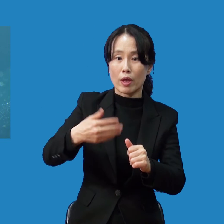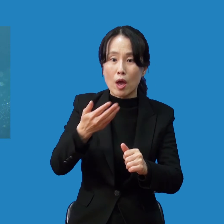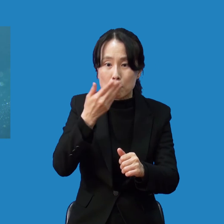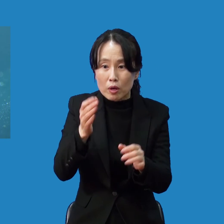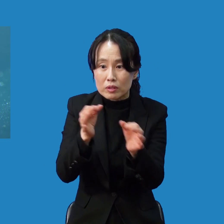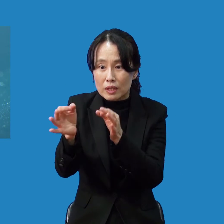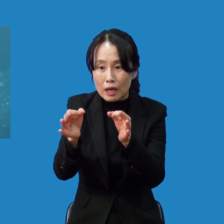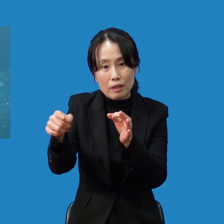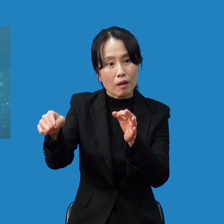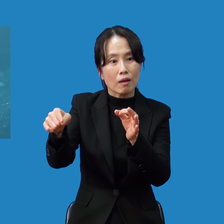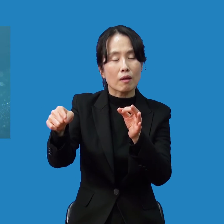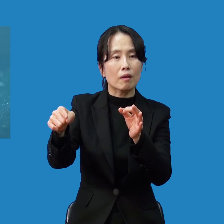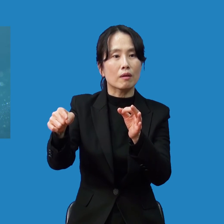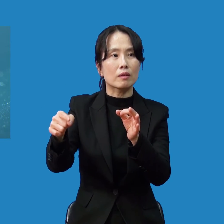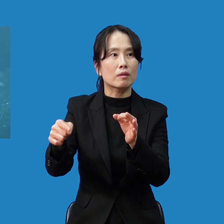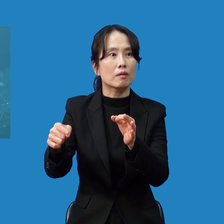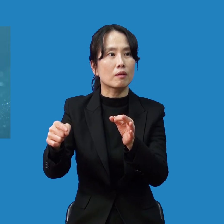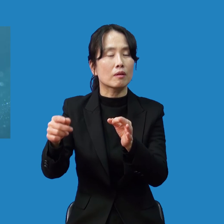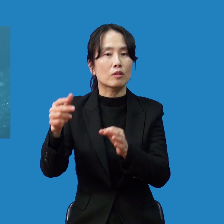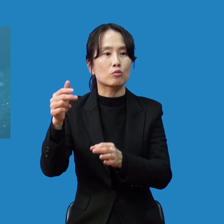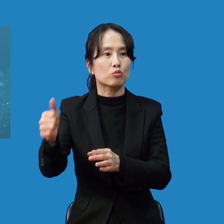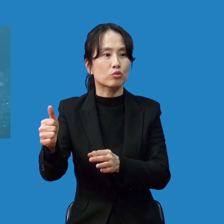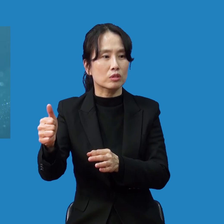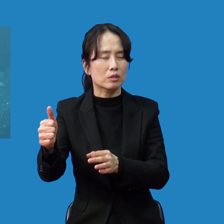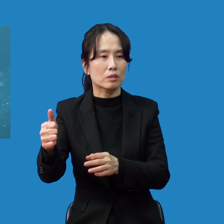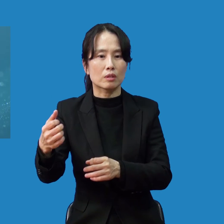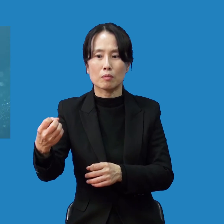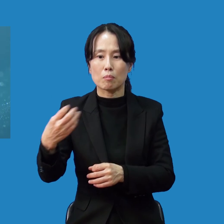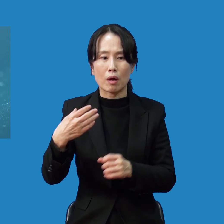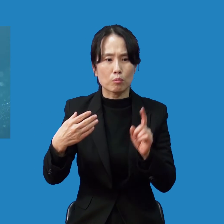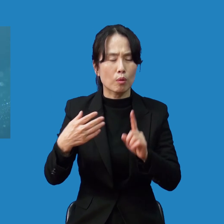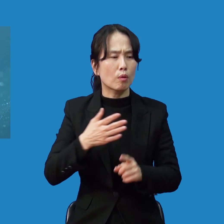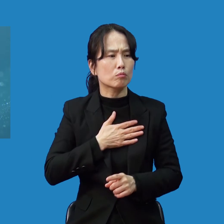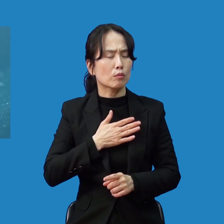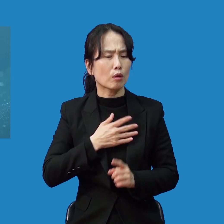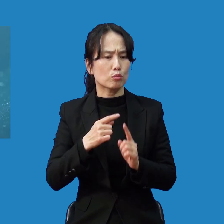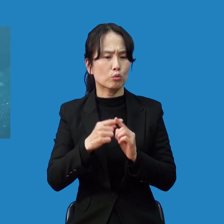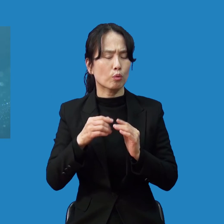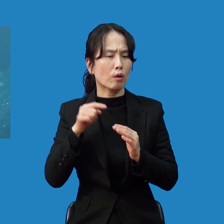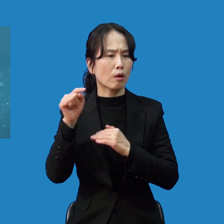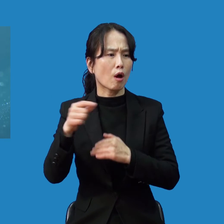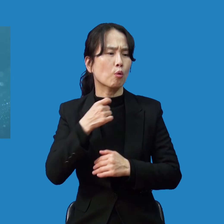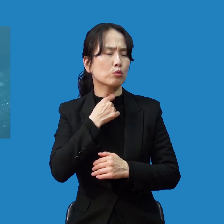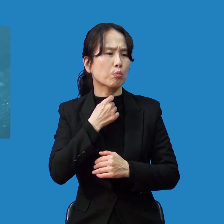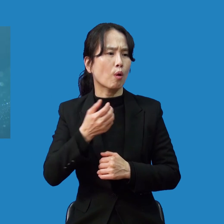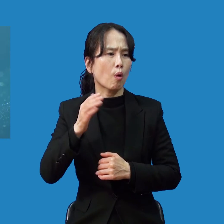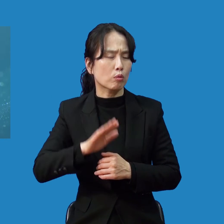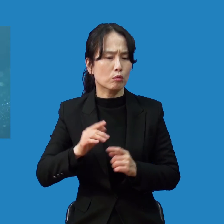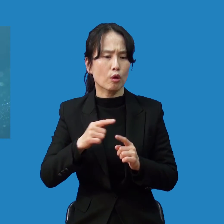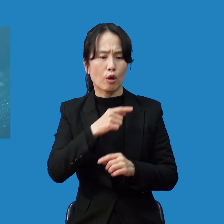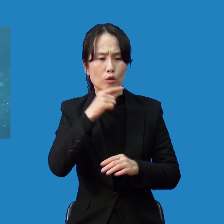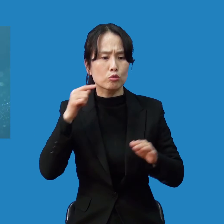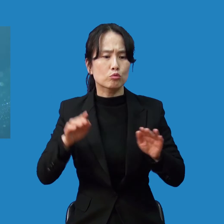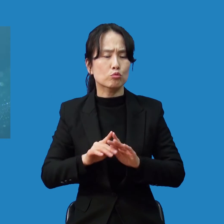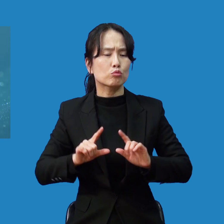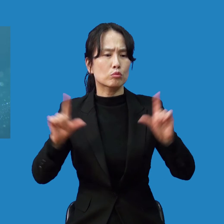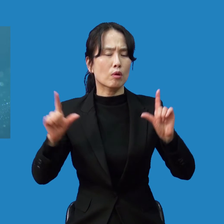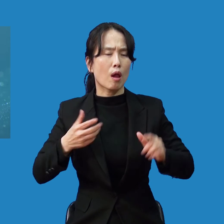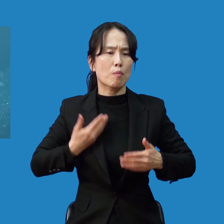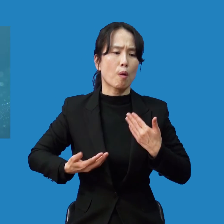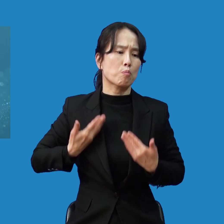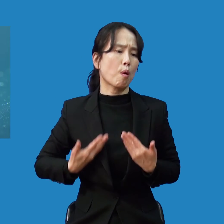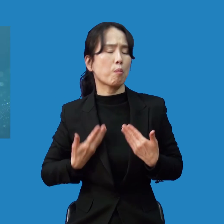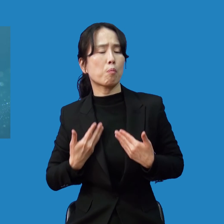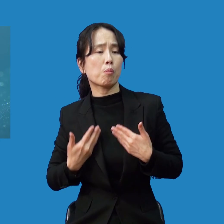식당 주인이 하는 말이 자기도 교회 가고 싶은데 너무 바빠서 못 간다고, 그렇게 핑계 비슷하지만은 진짜일 수도